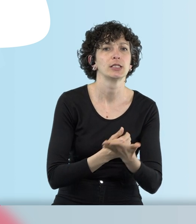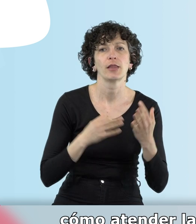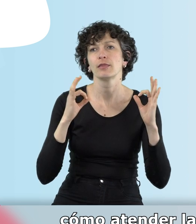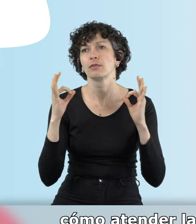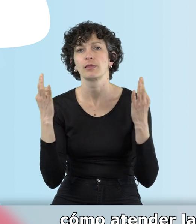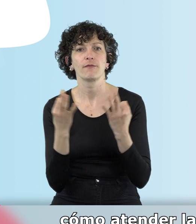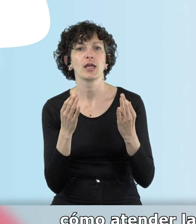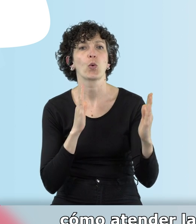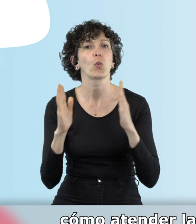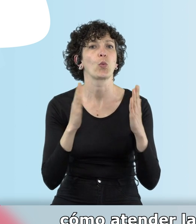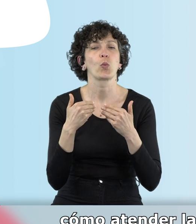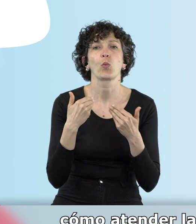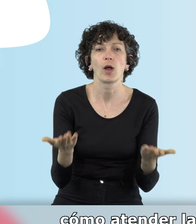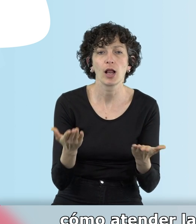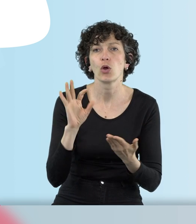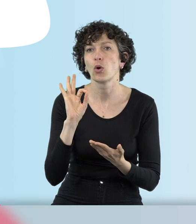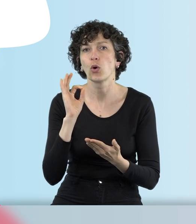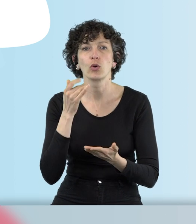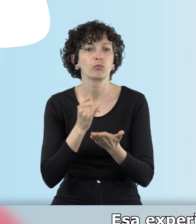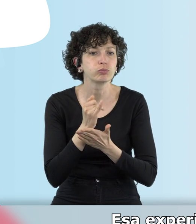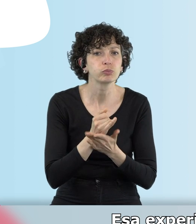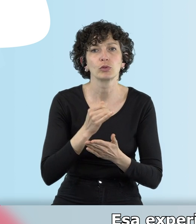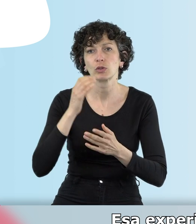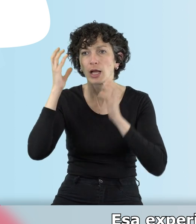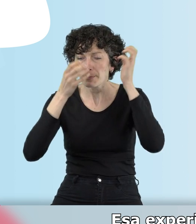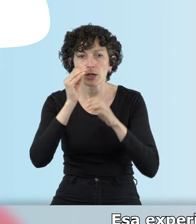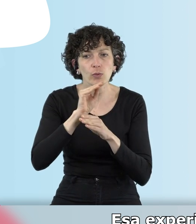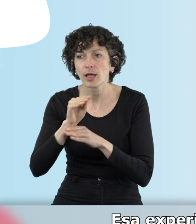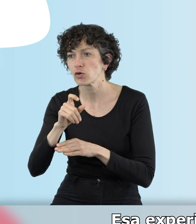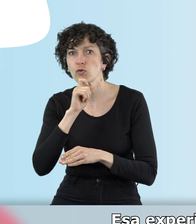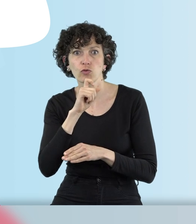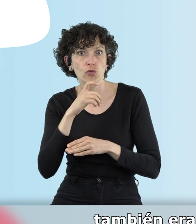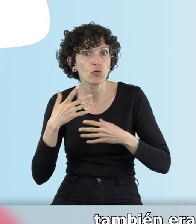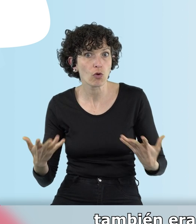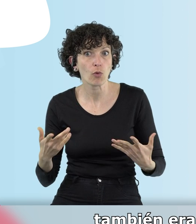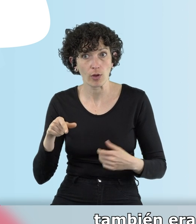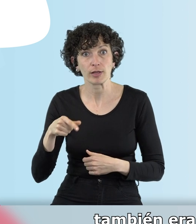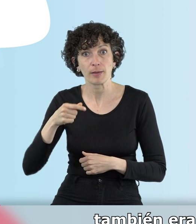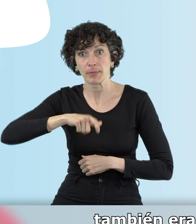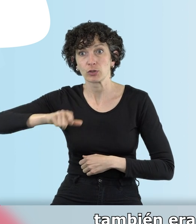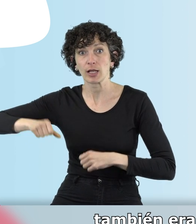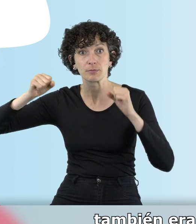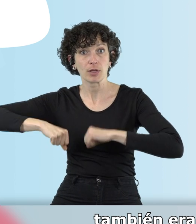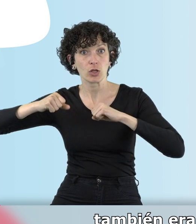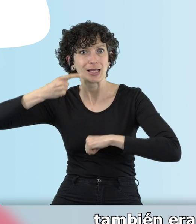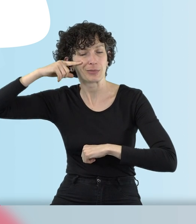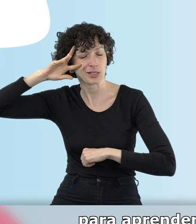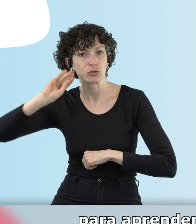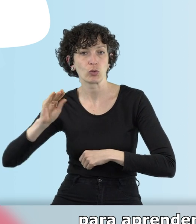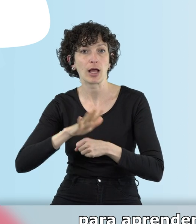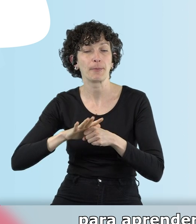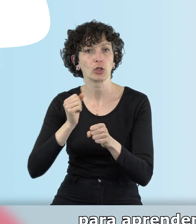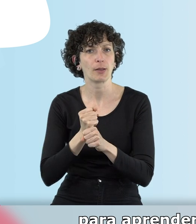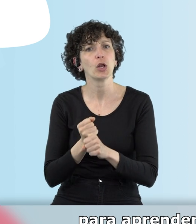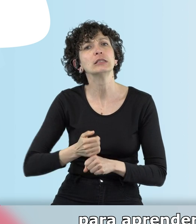cosechas, cómo atender la agricultura o al ganado. Esta experiencia que tenían los mayores también era valiosa en el mundo laboral,